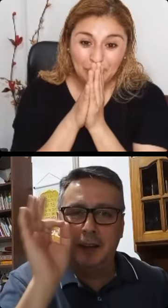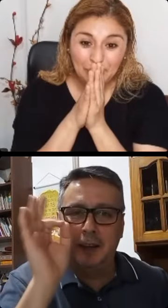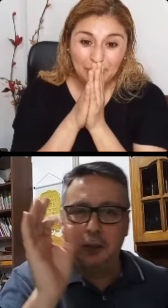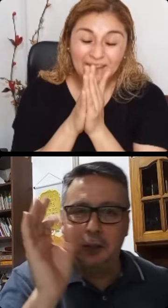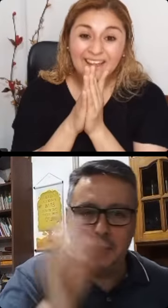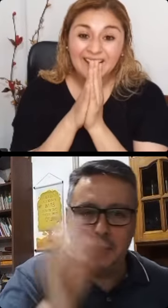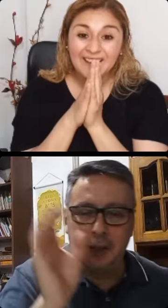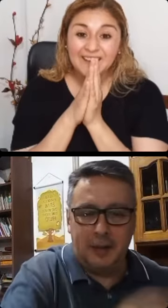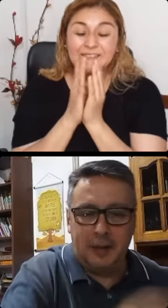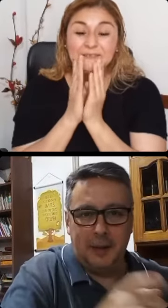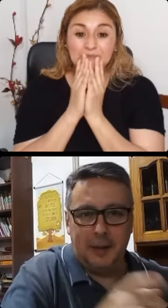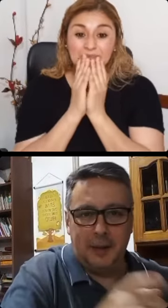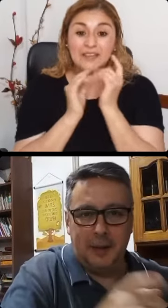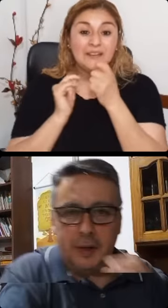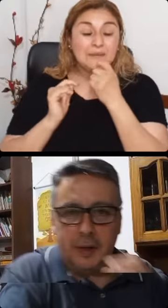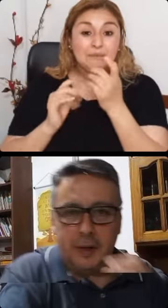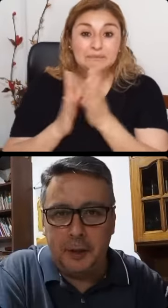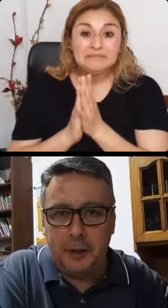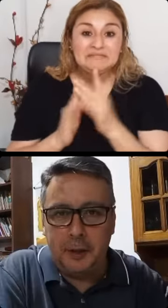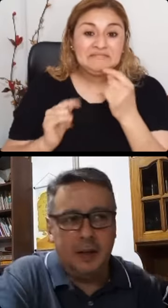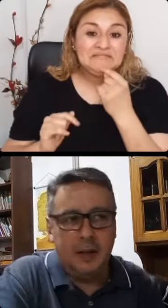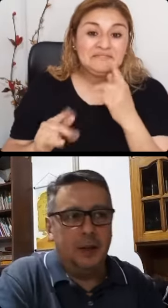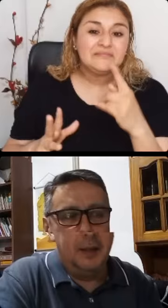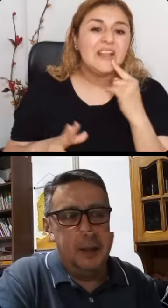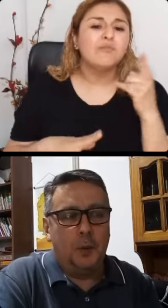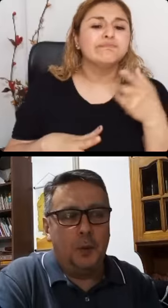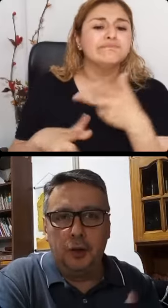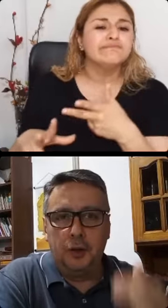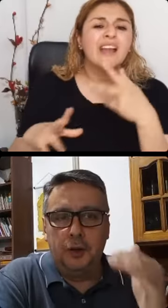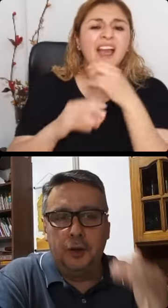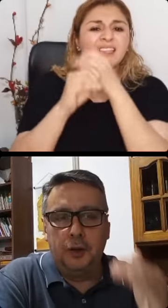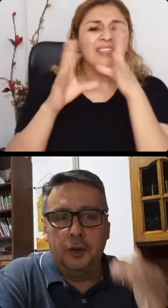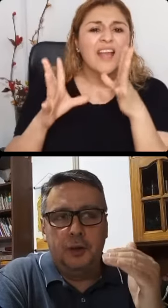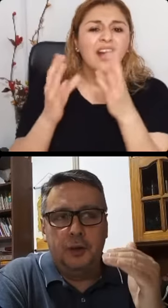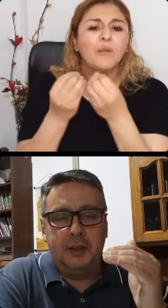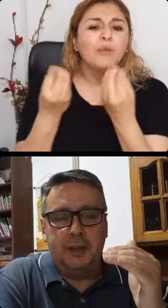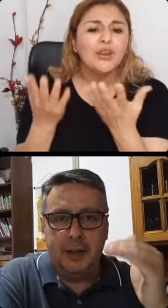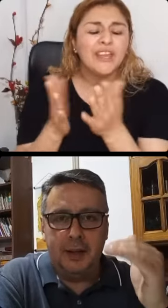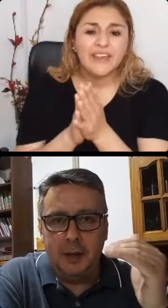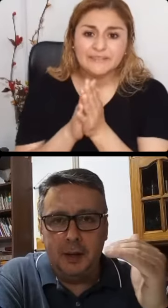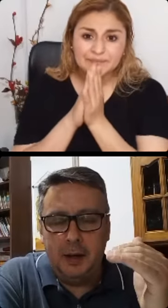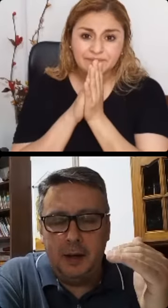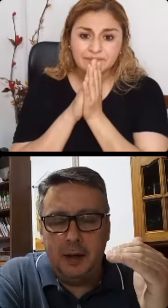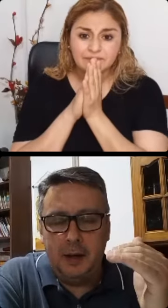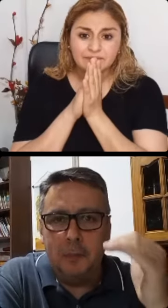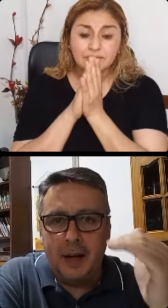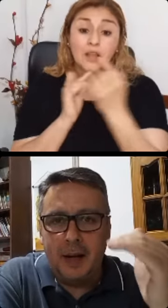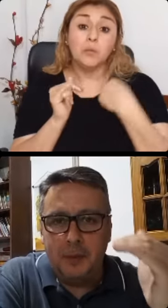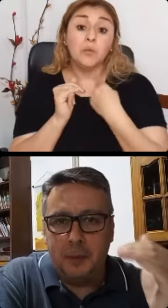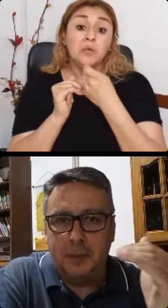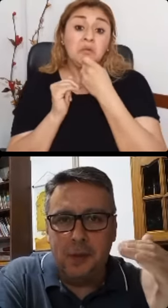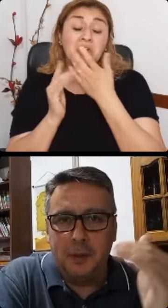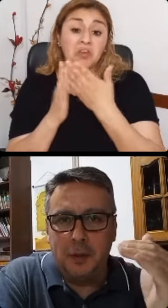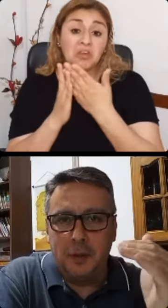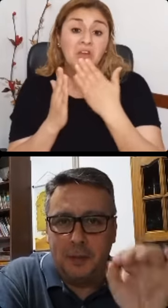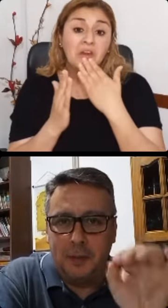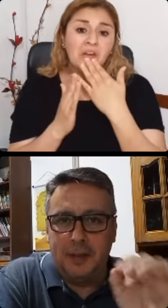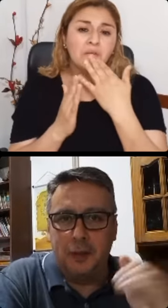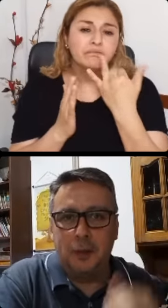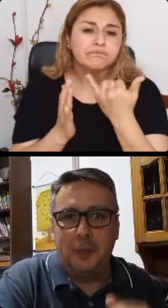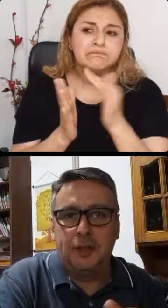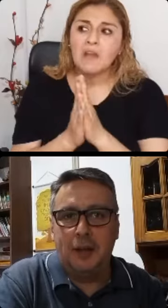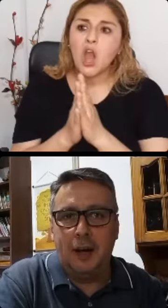Está fantástico lo que comentabas y es muy claro cuando uno tiene un parámetro, por eso, viste,